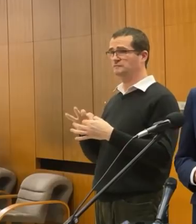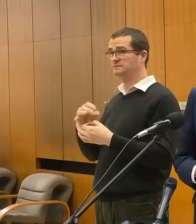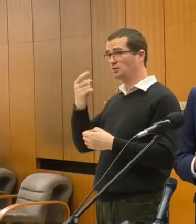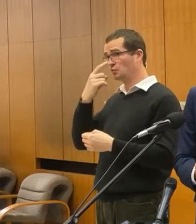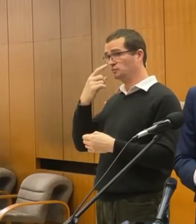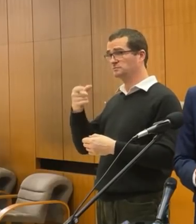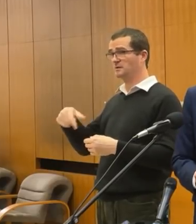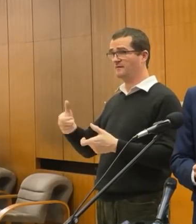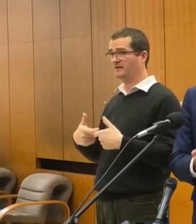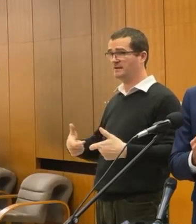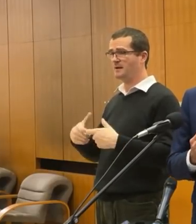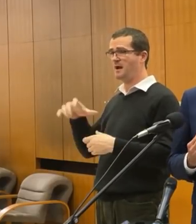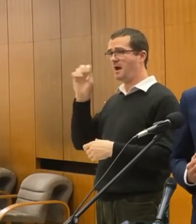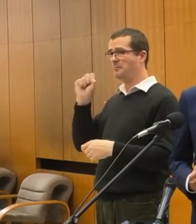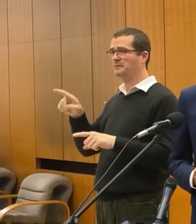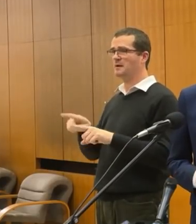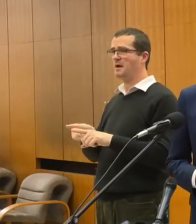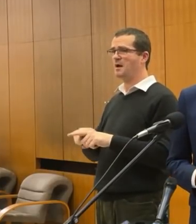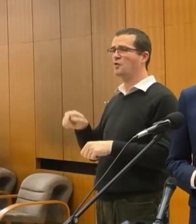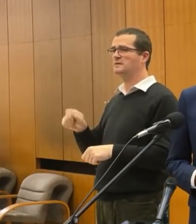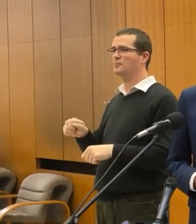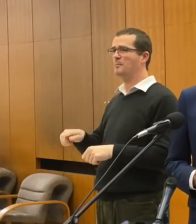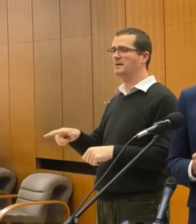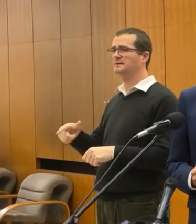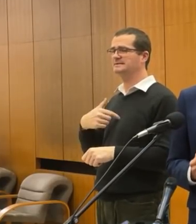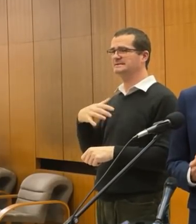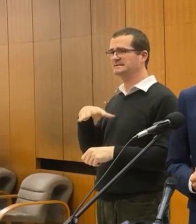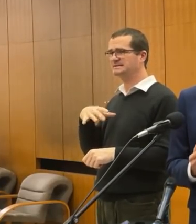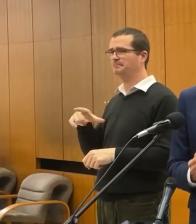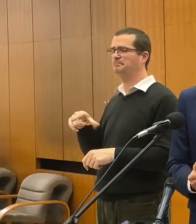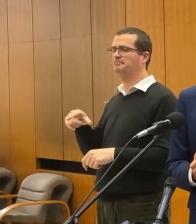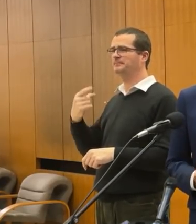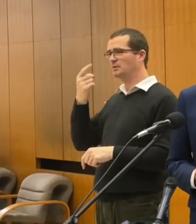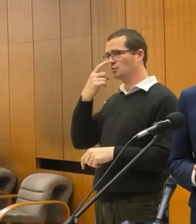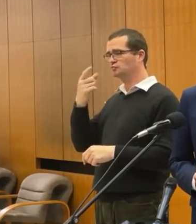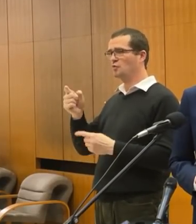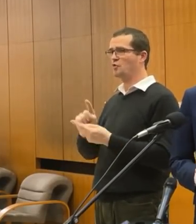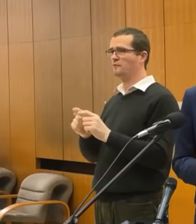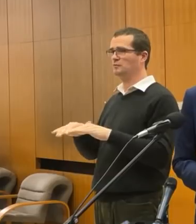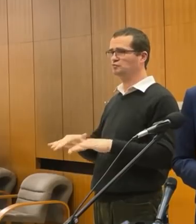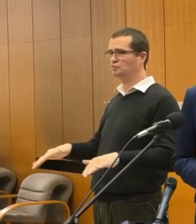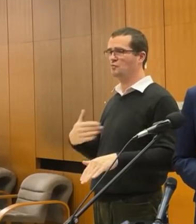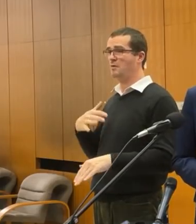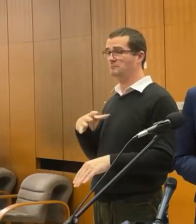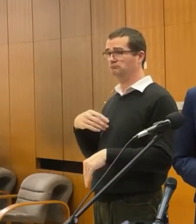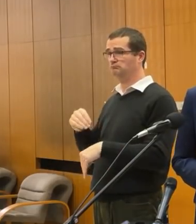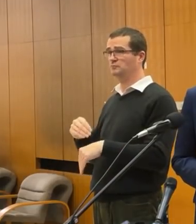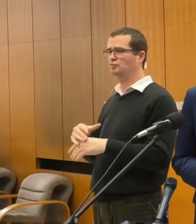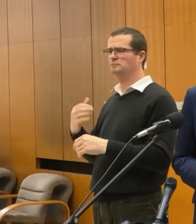Ruskej federácii, chápali ako určitý diplomatický nástroj, ktorým chceme dostať Rusko za rokovací stôl. Ja pripomeniem,